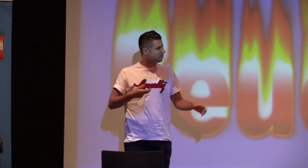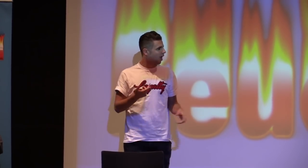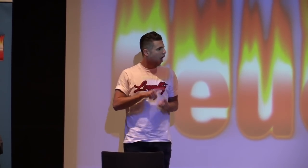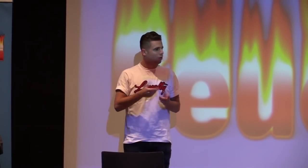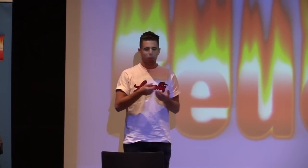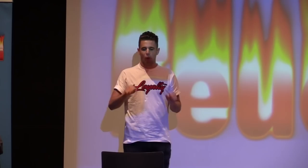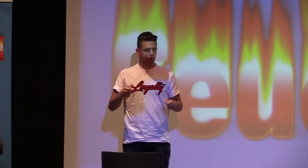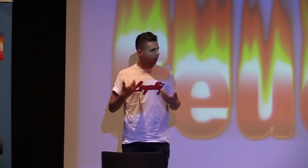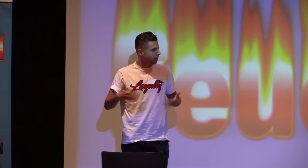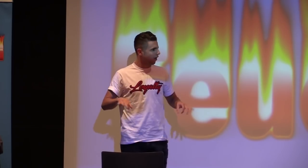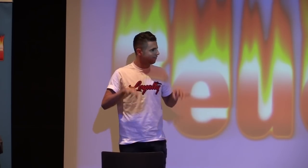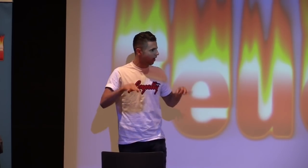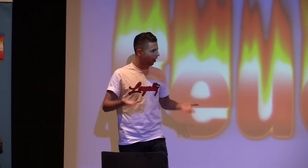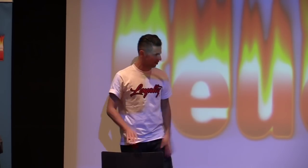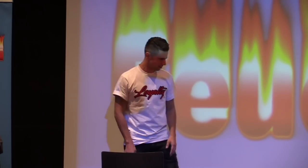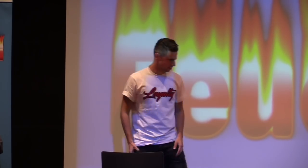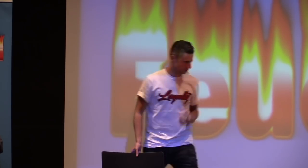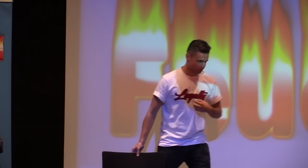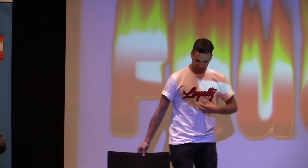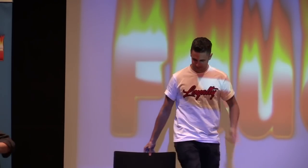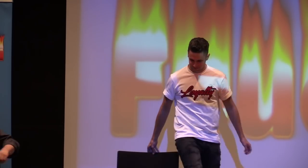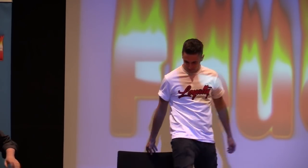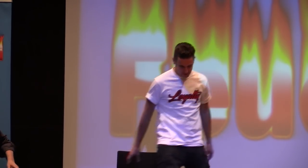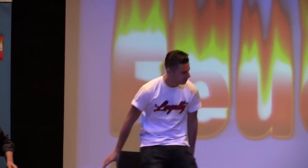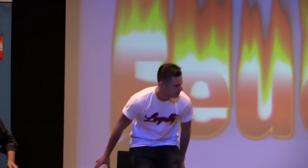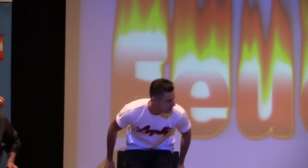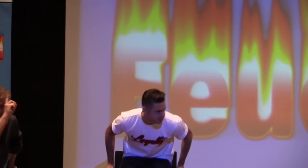Und die habe ich halt eh erfahren. Also dann gehe ich halt raus, was soll ich denn da?